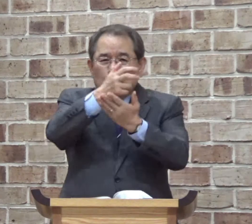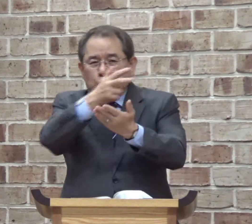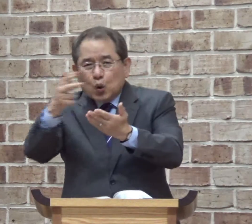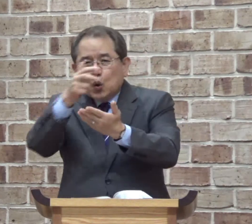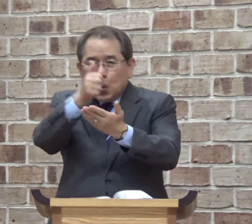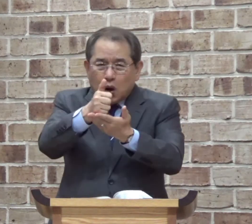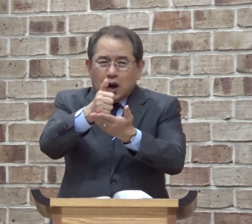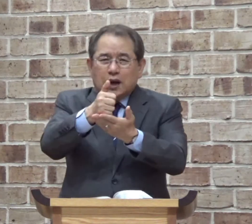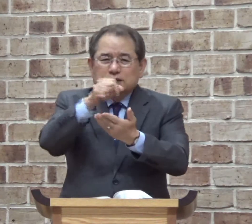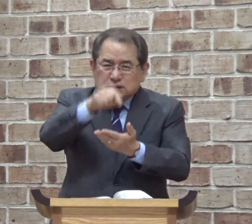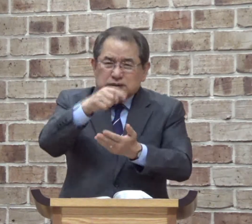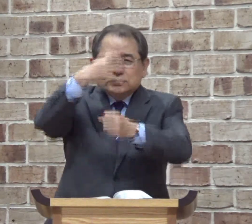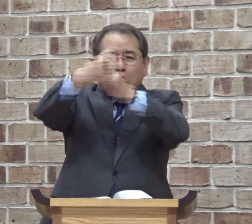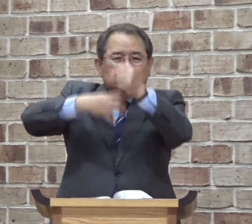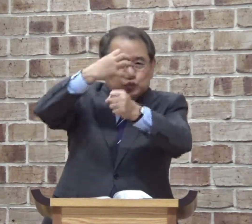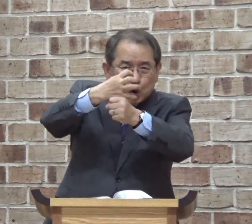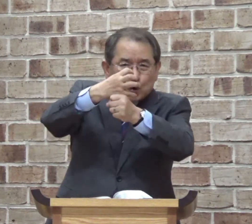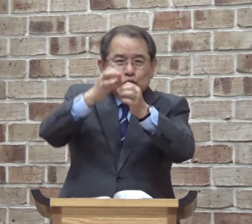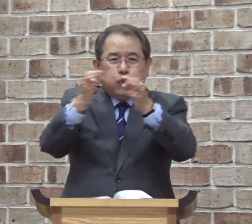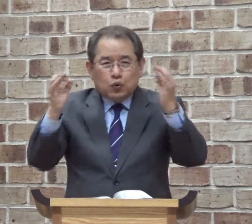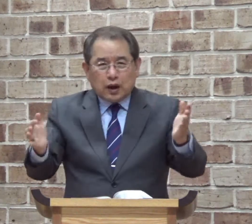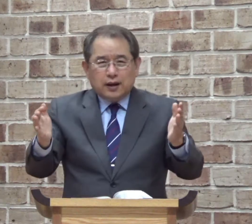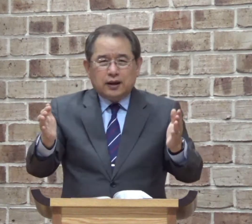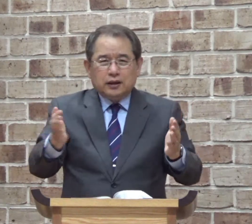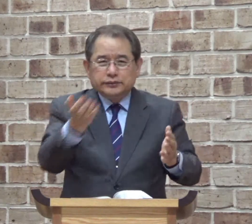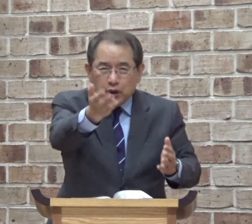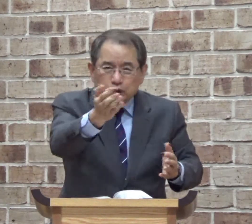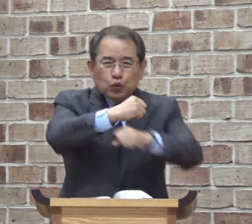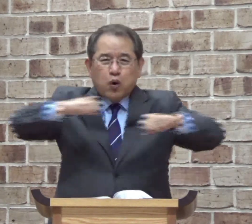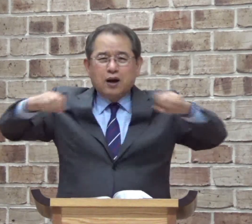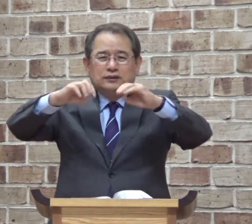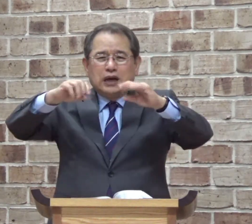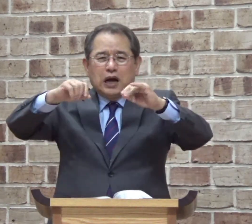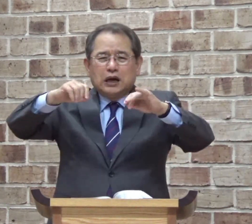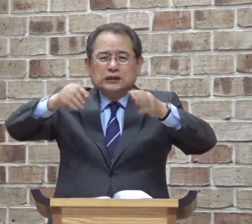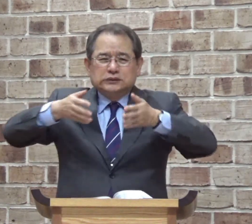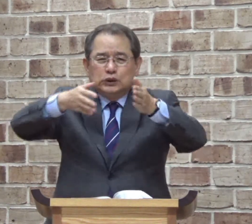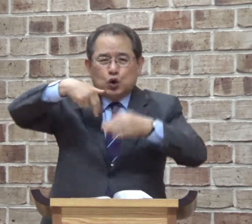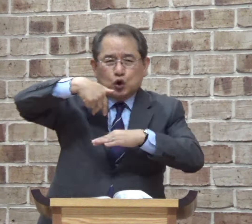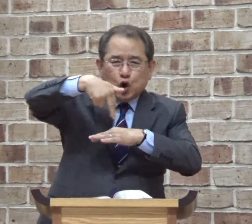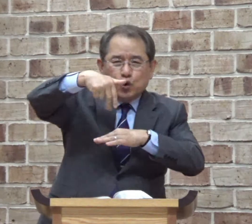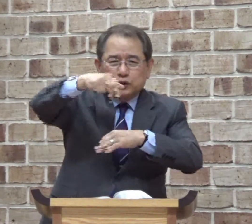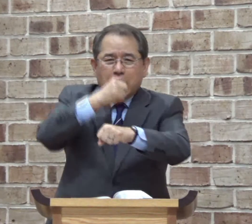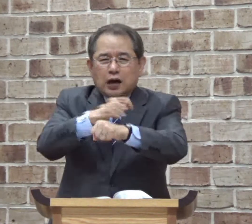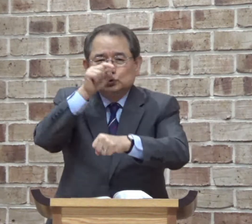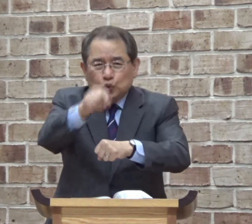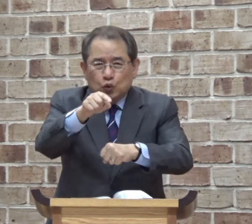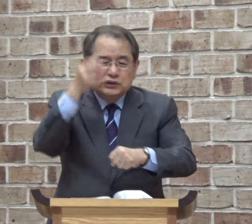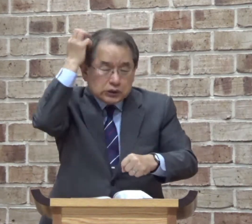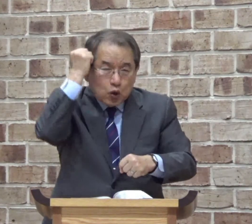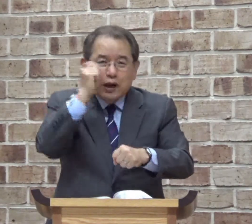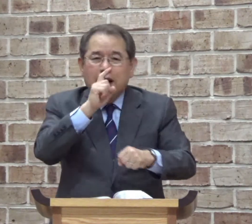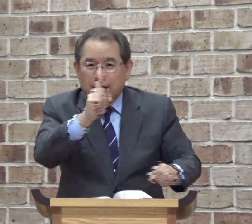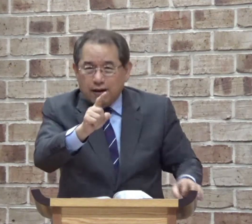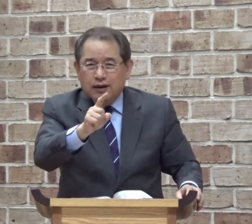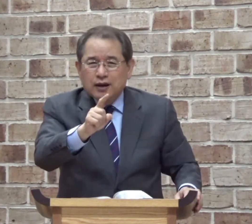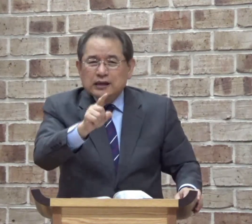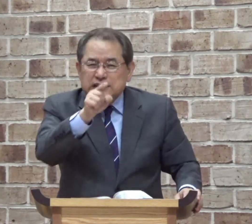이 40년 동안에 내게 광야 길을 걷게 하신 것을 기억하라. 이는 너를 낮추시며 너를